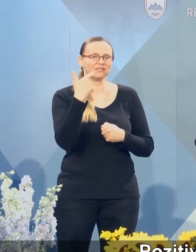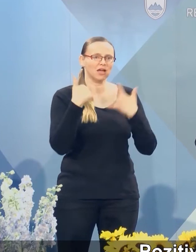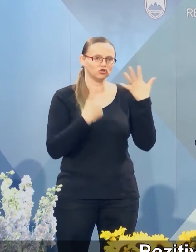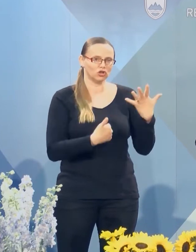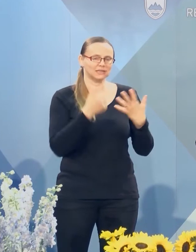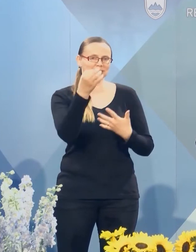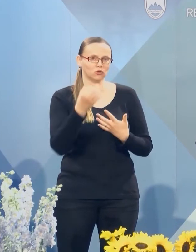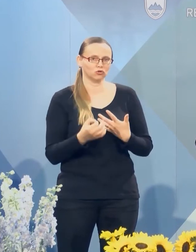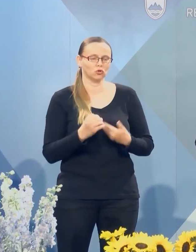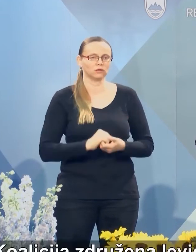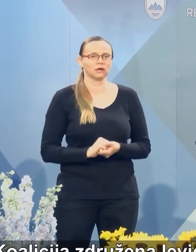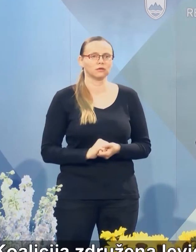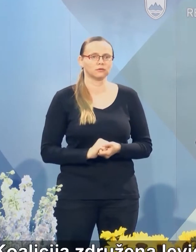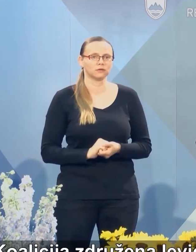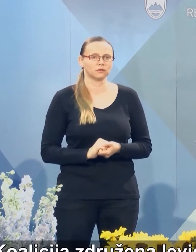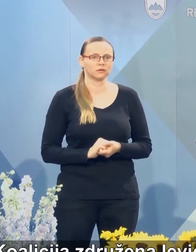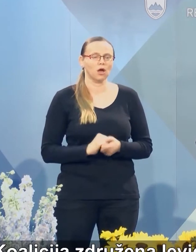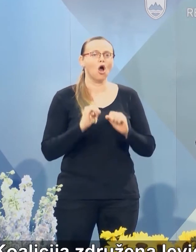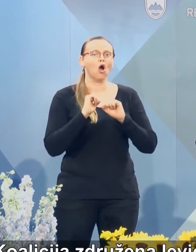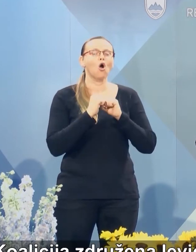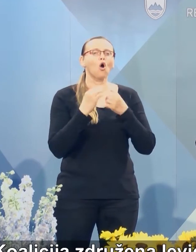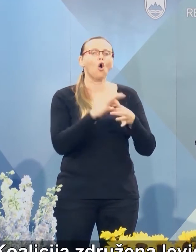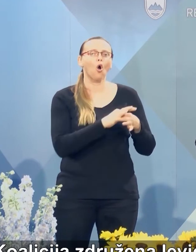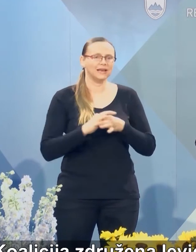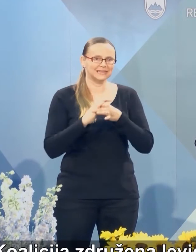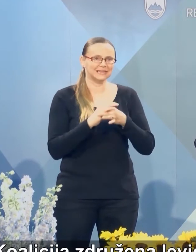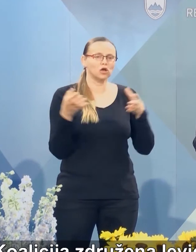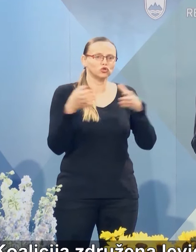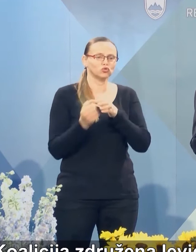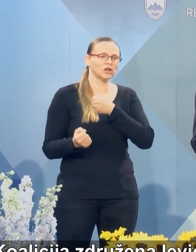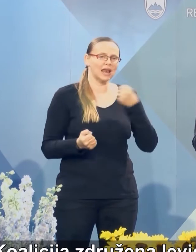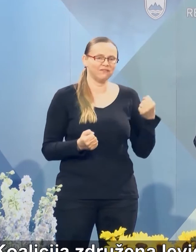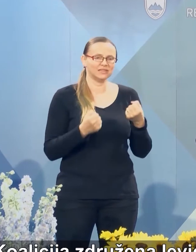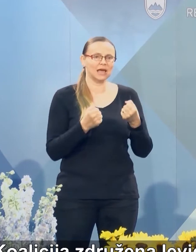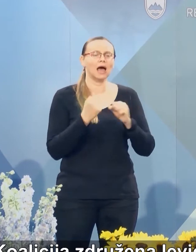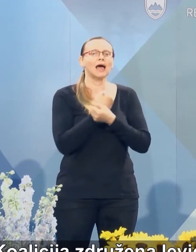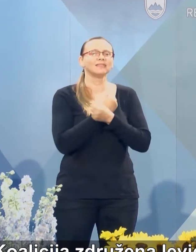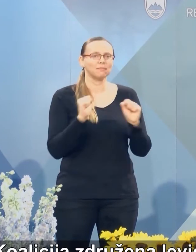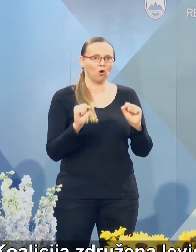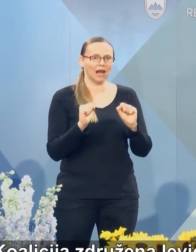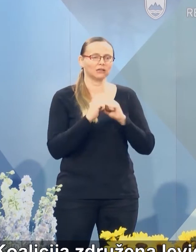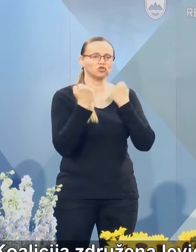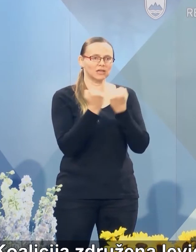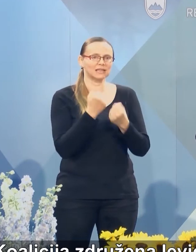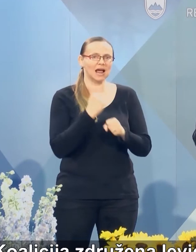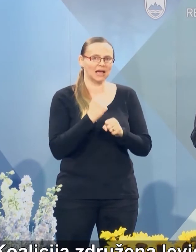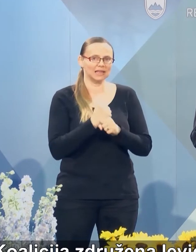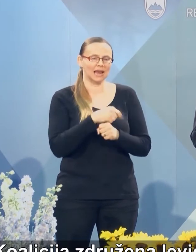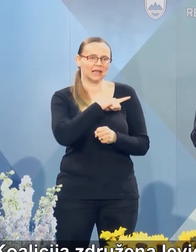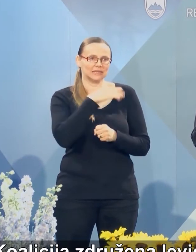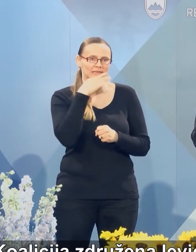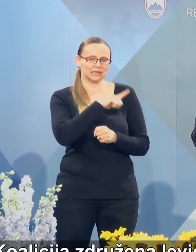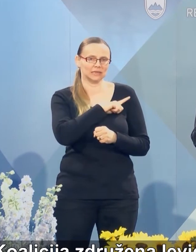6,62 odstotka, Koalicija Združena levica, demokratična stranka Dela DSD,